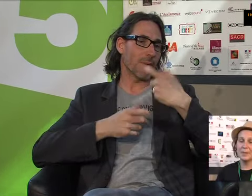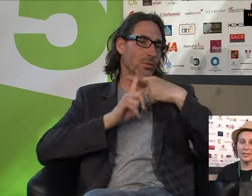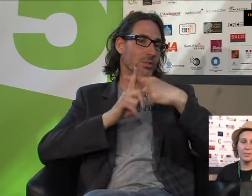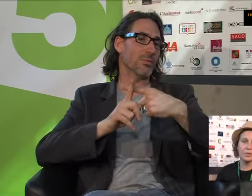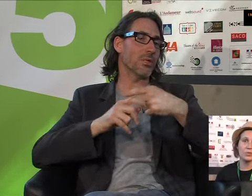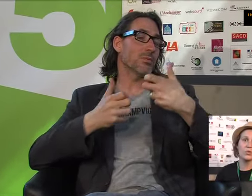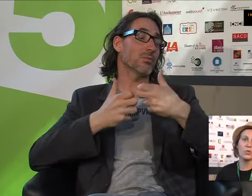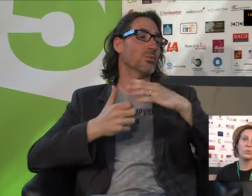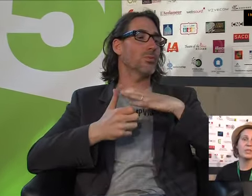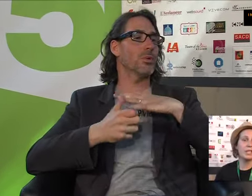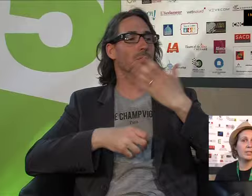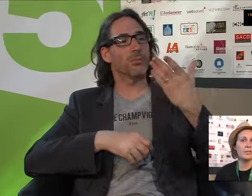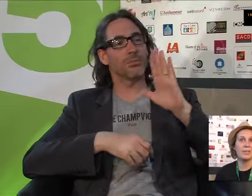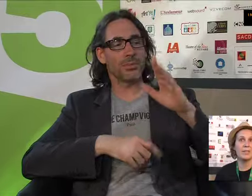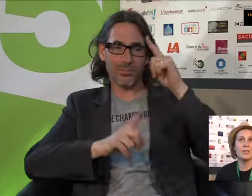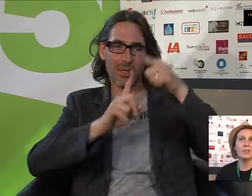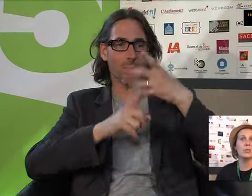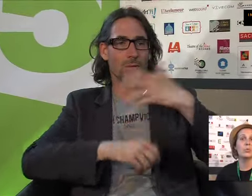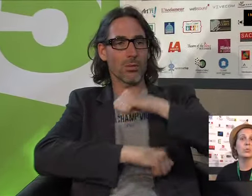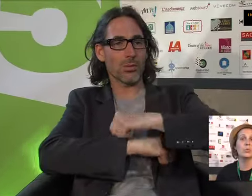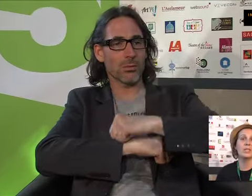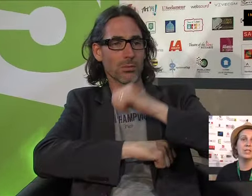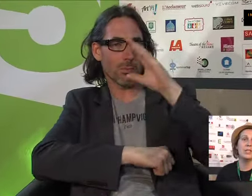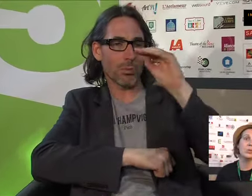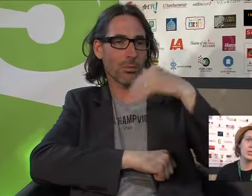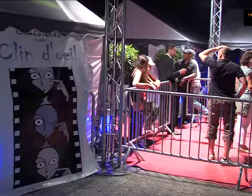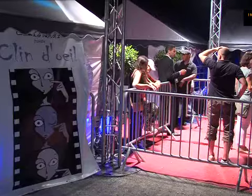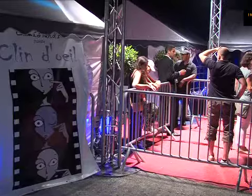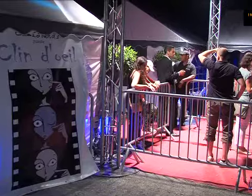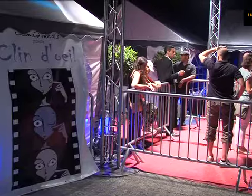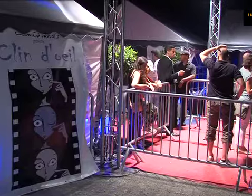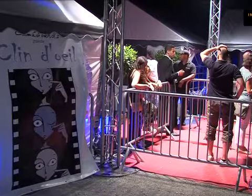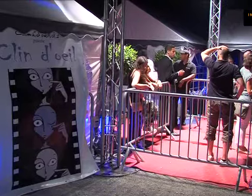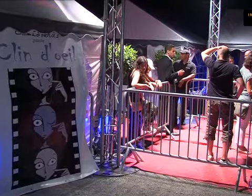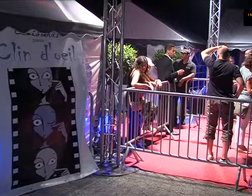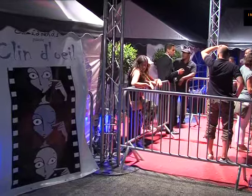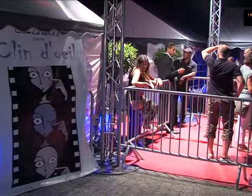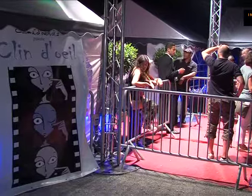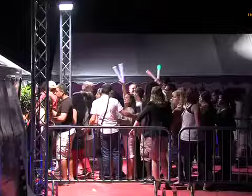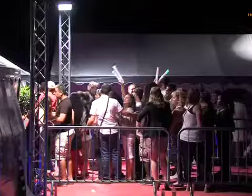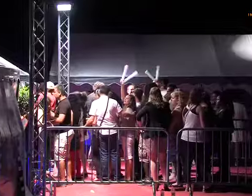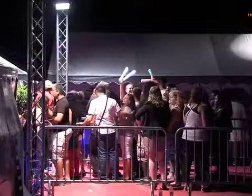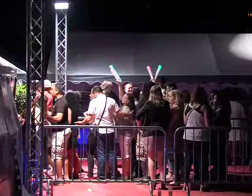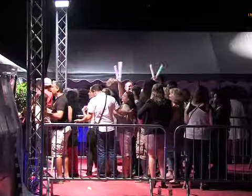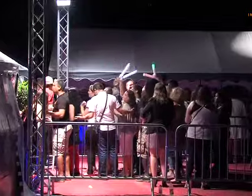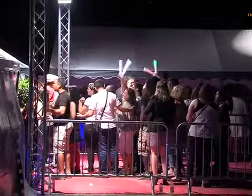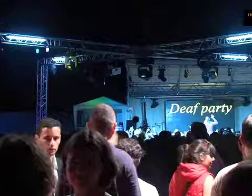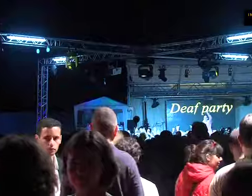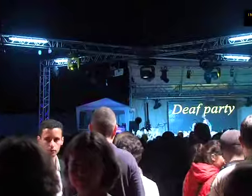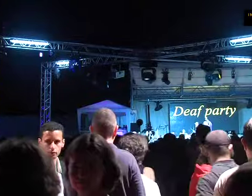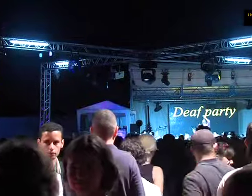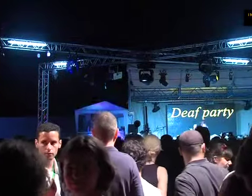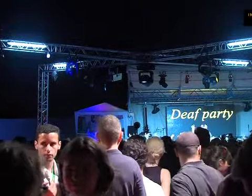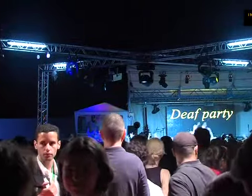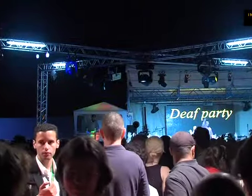Il n'y a pas d'équivalent dans le sens où il y a des festivals qui sont, eux, dédiés au cinéma, qui sont dédiés au théâtre, mais pas comme ça, pluridisciplinaire